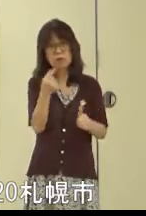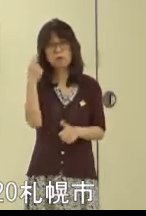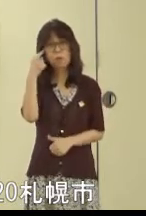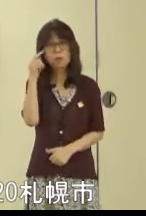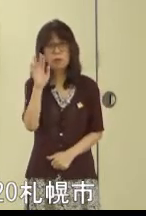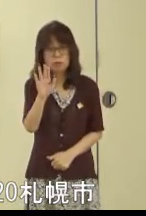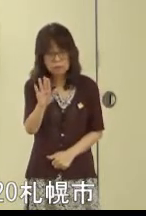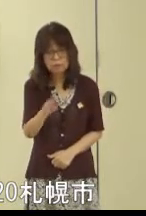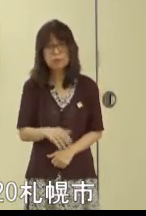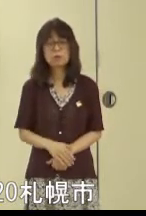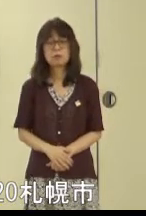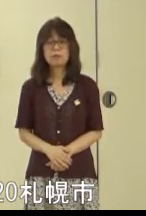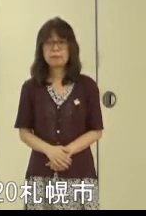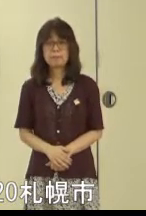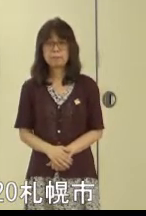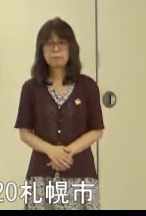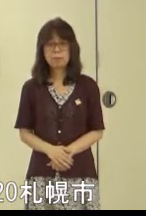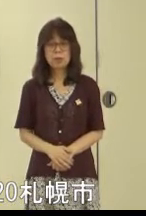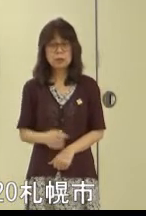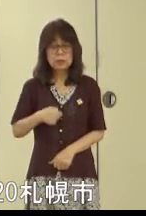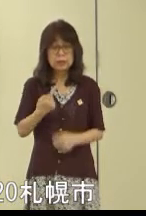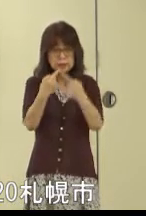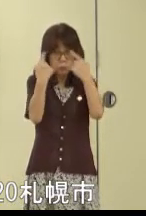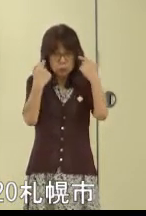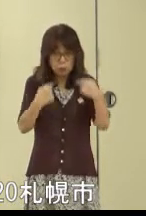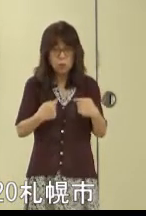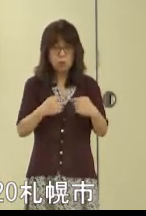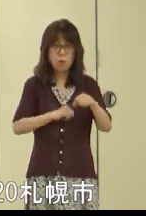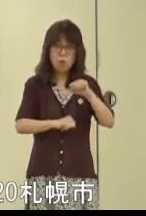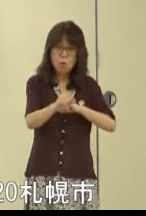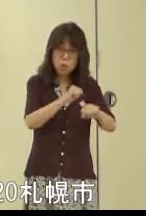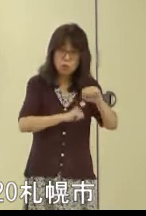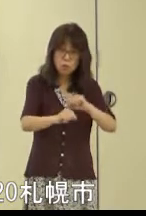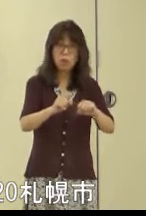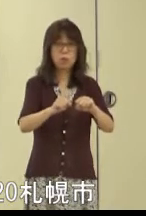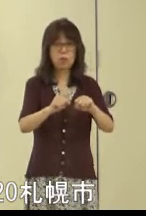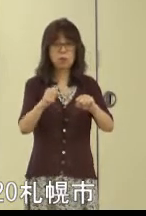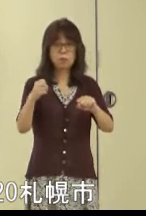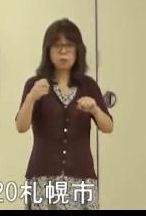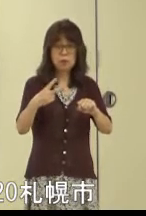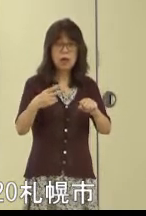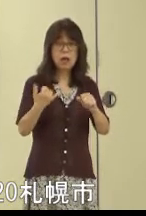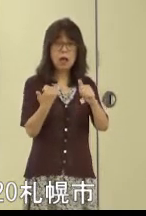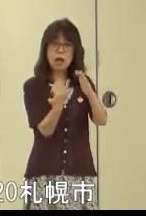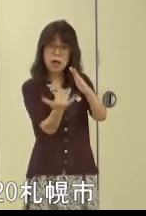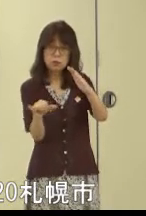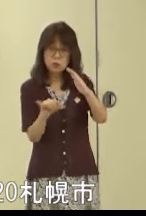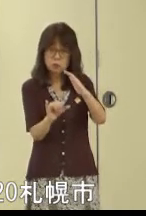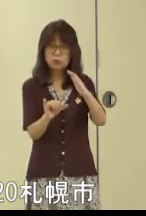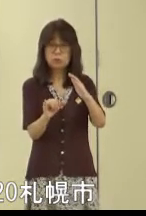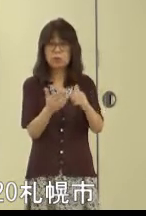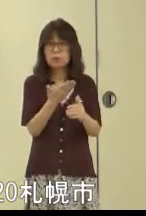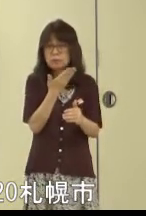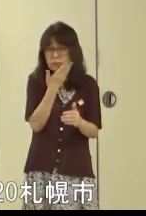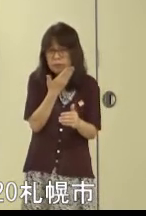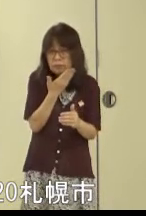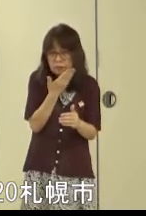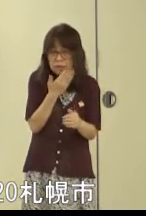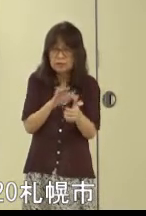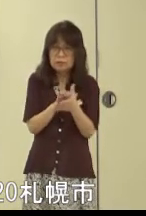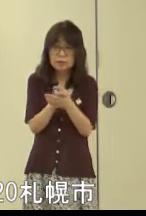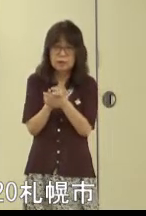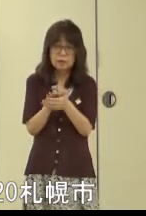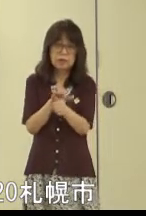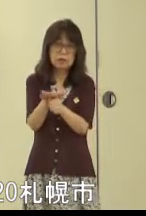おります間ご自身の行動このことがご家族あるいは大切な方を守るということに